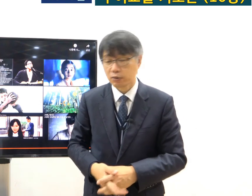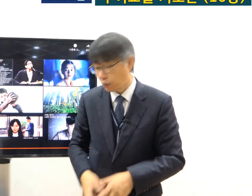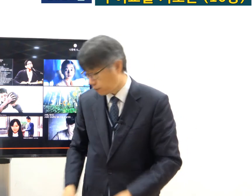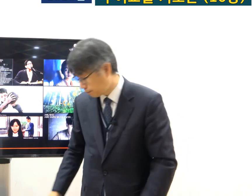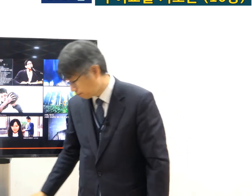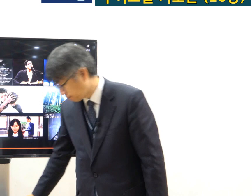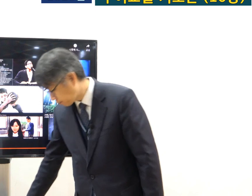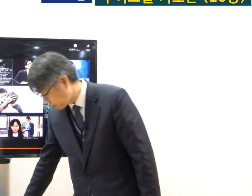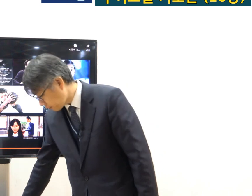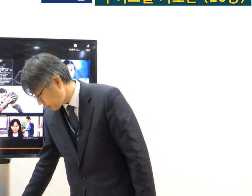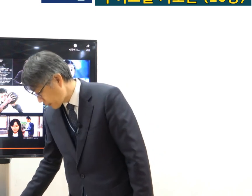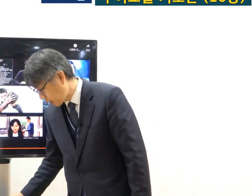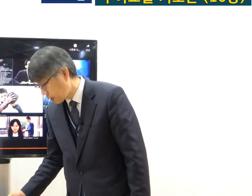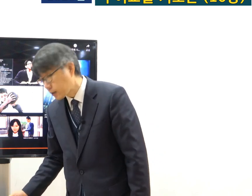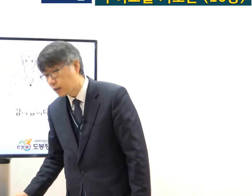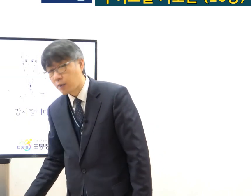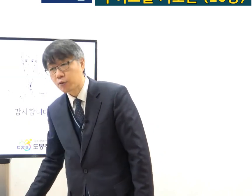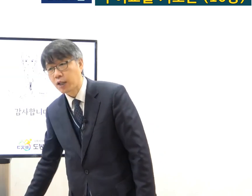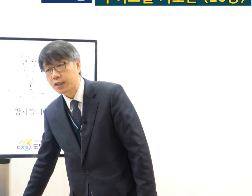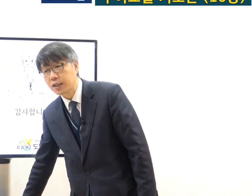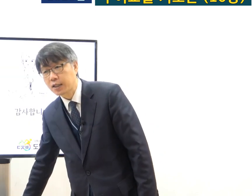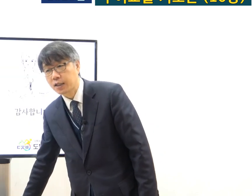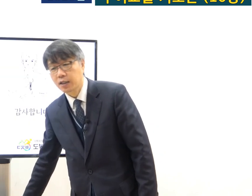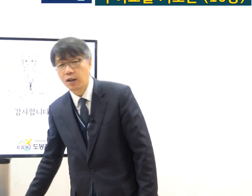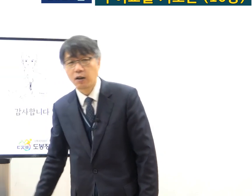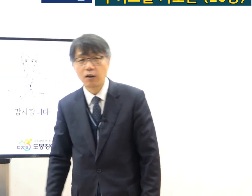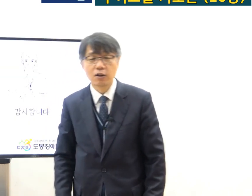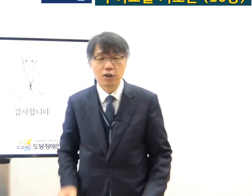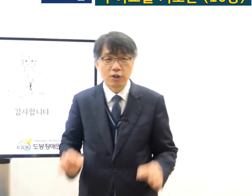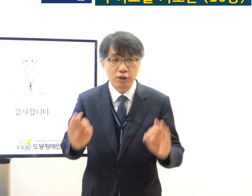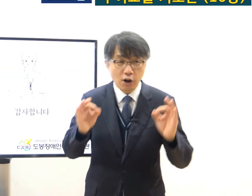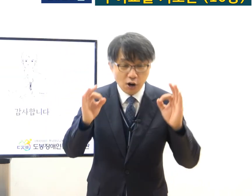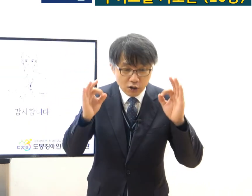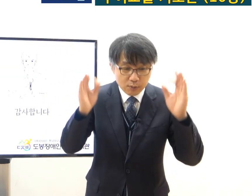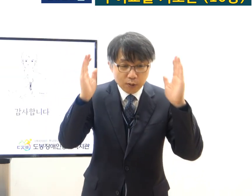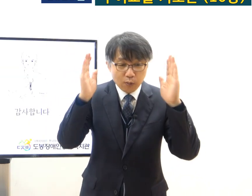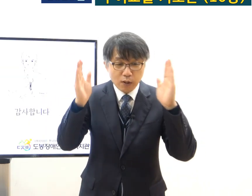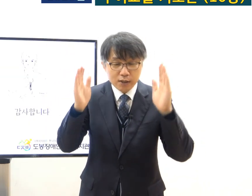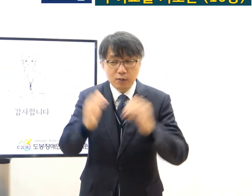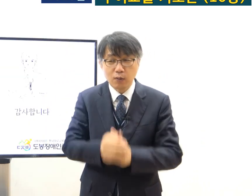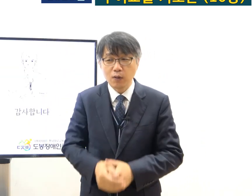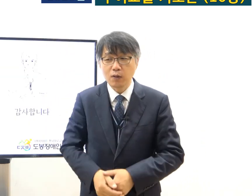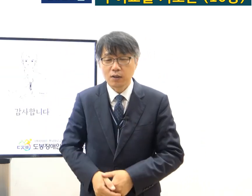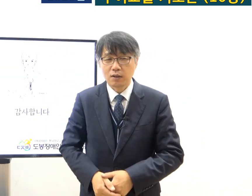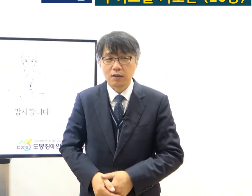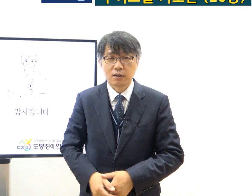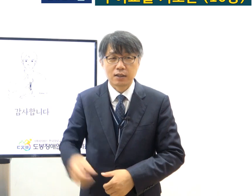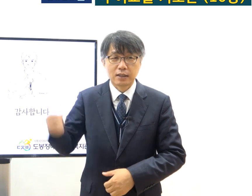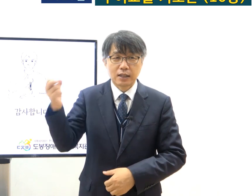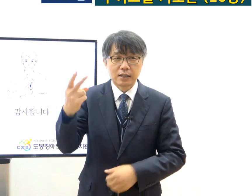많으셨고요. 다음 주까지 열심히 공부하시고